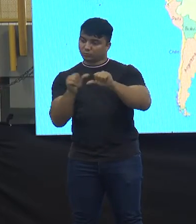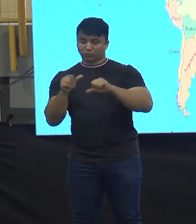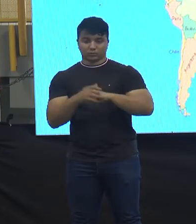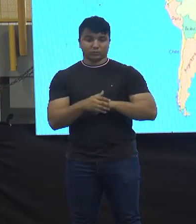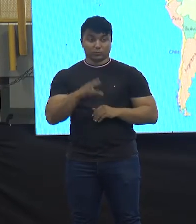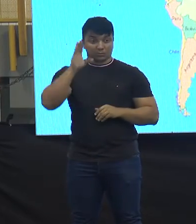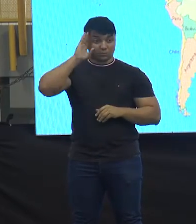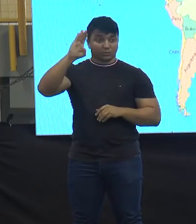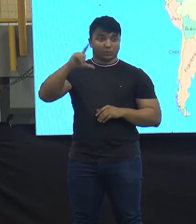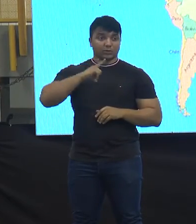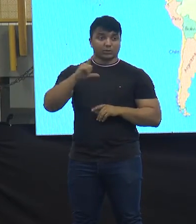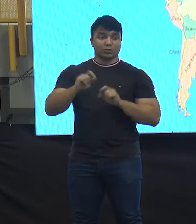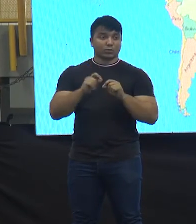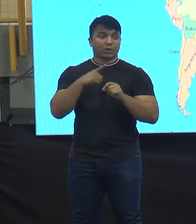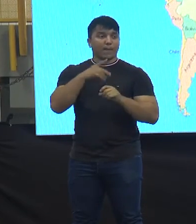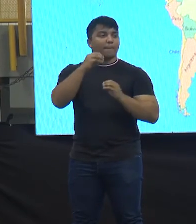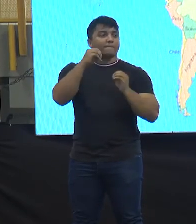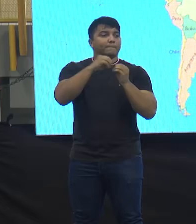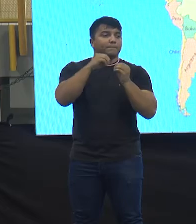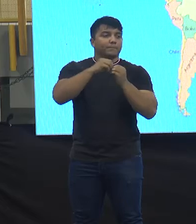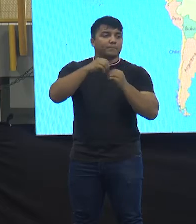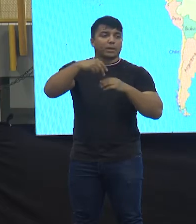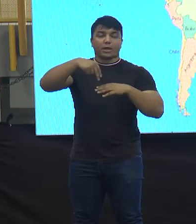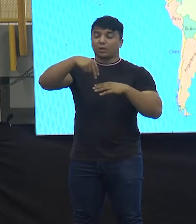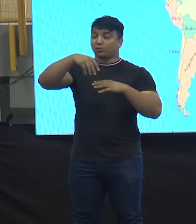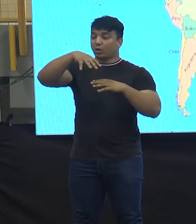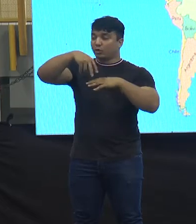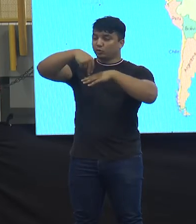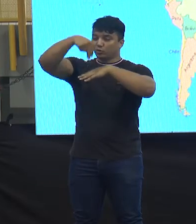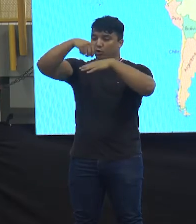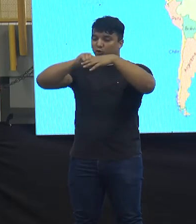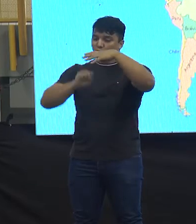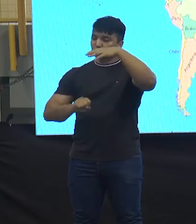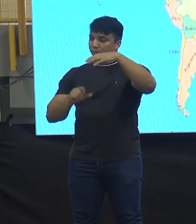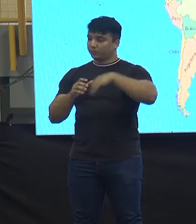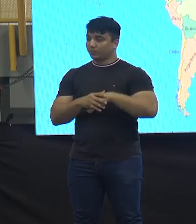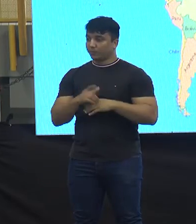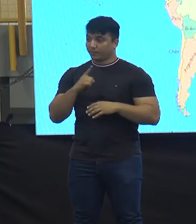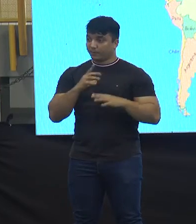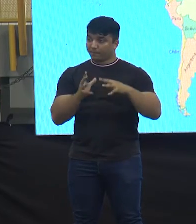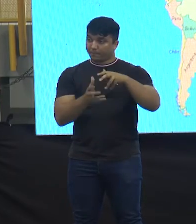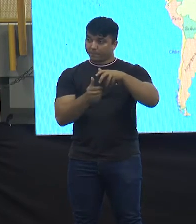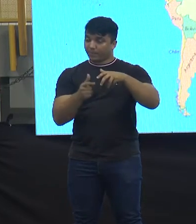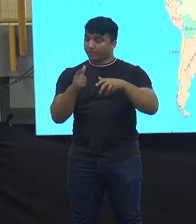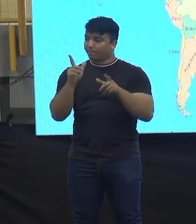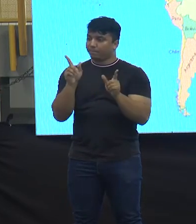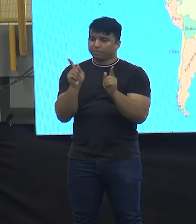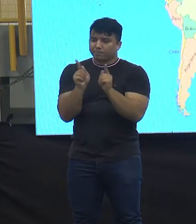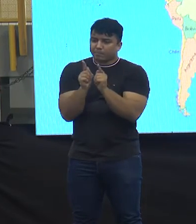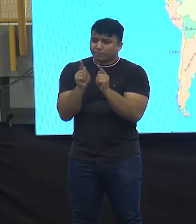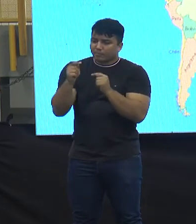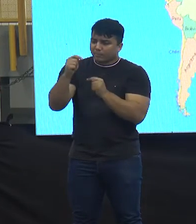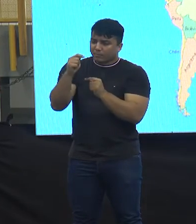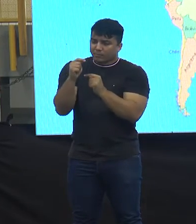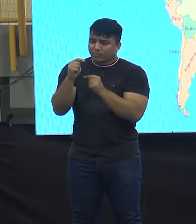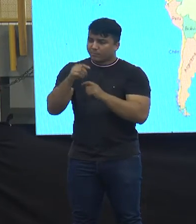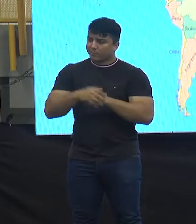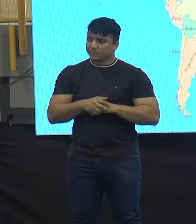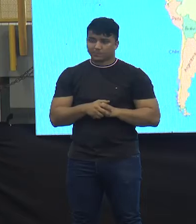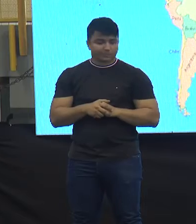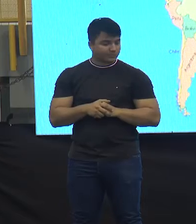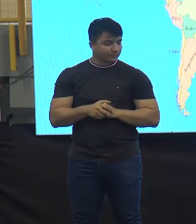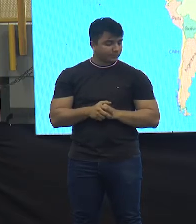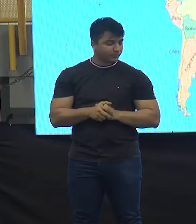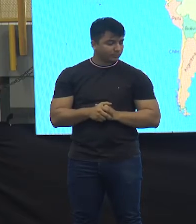altas latitudes, próximos aos polos. Tá? No globo, a Groenlândia parece bem pequenininha. É uma ilha grande, mas ela não é do tamanho dos